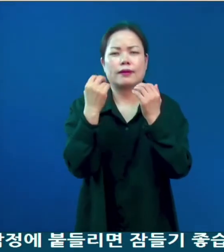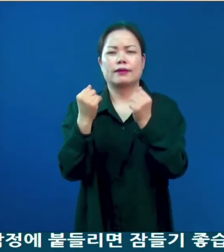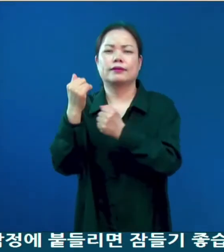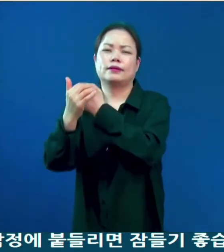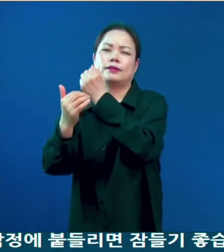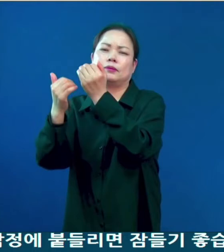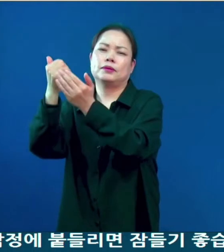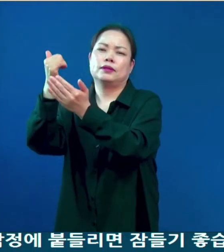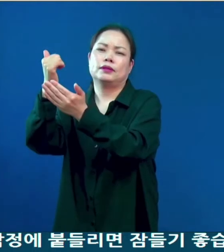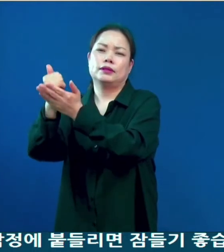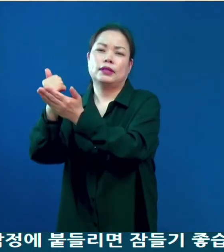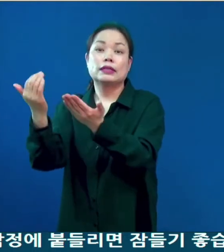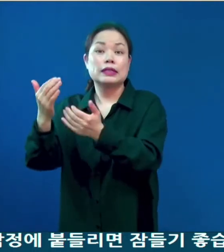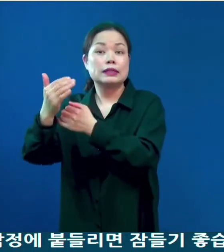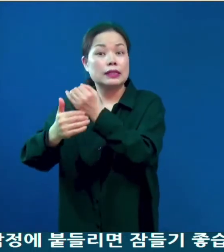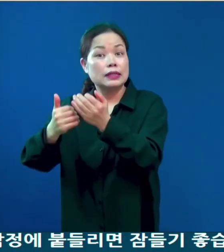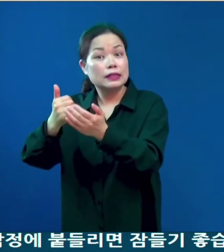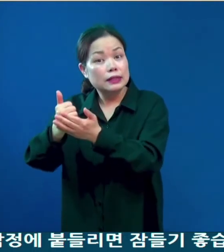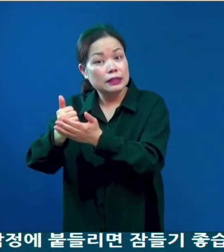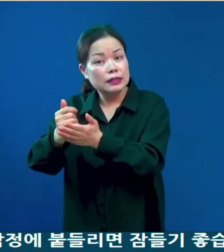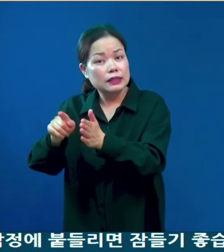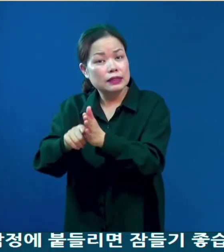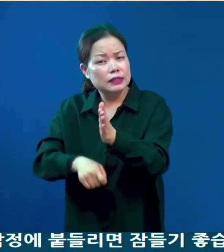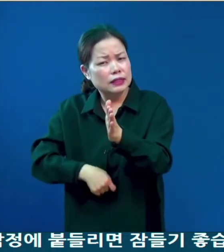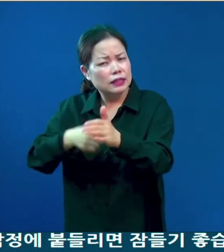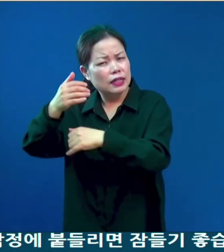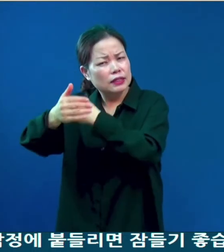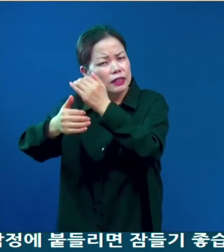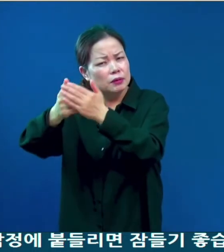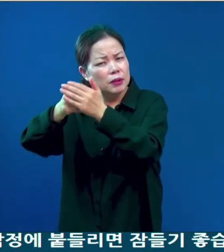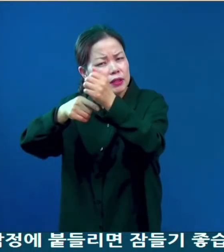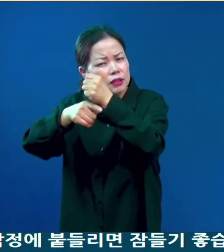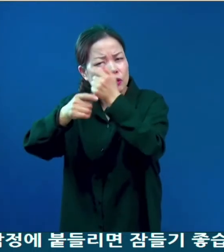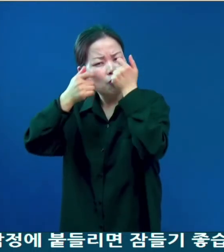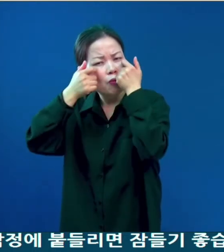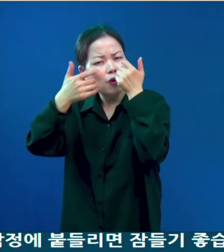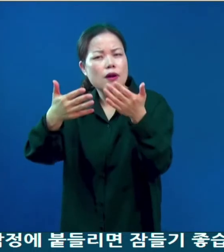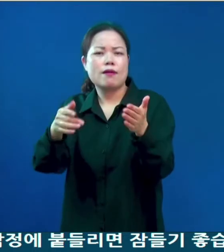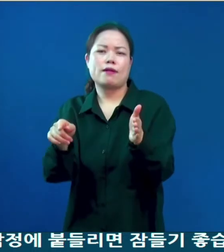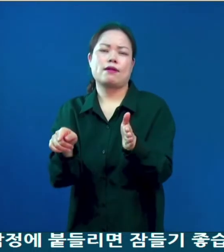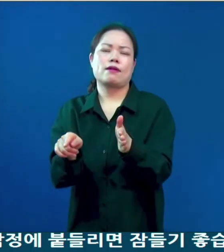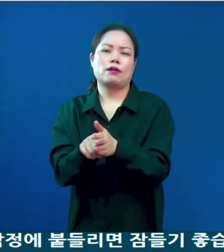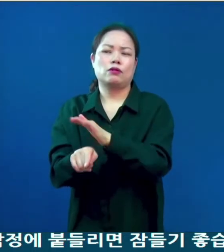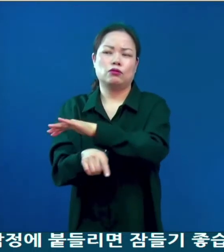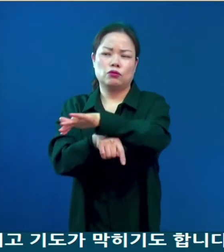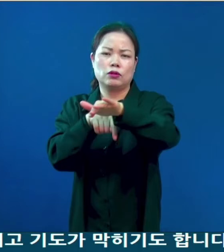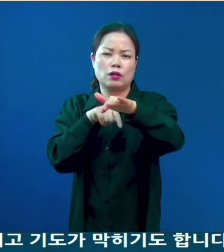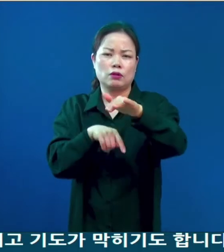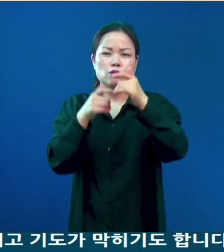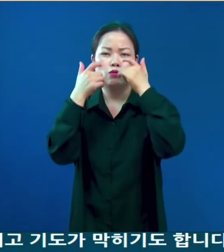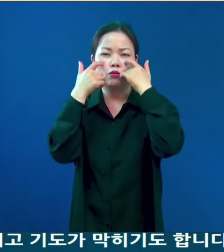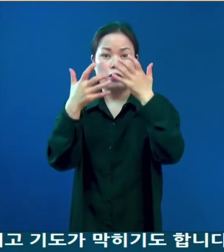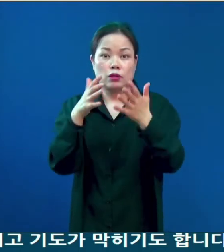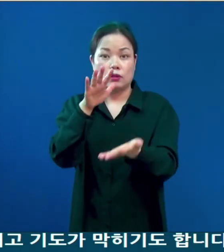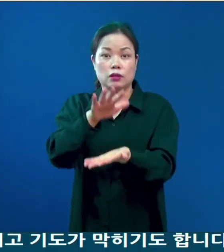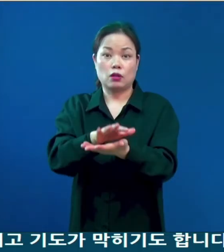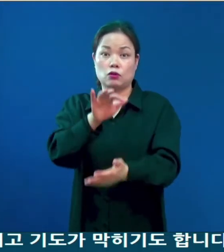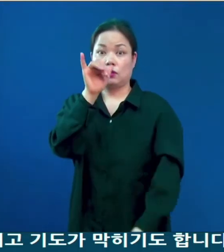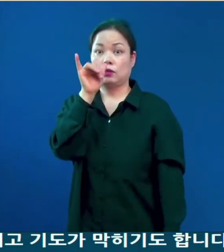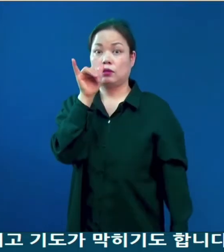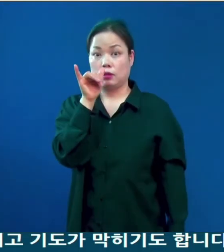향한 하나님, 일하시는 하나님, 그 신실하신 하나님을 향한 그 뜻이, 확신이 우리 안에 분명히 있을 때 열정이